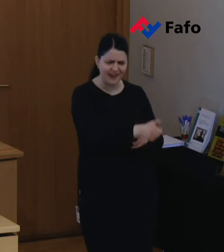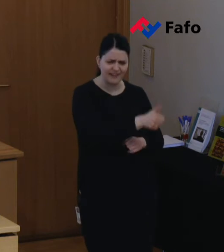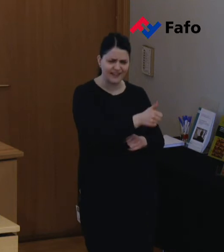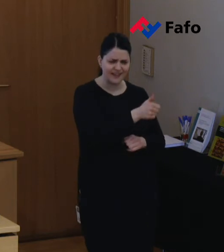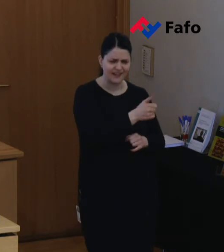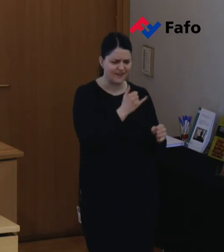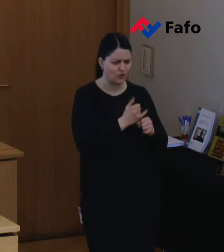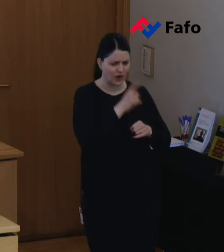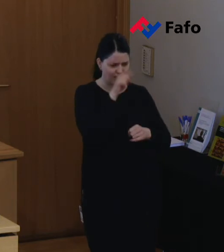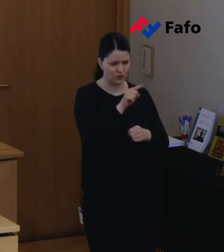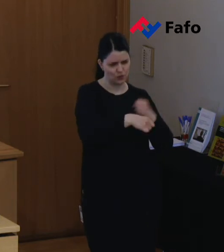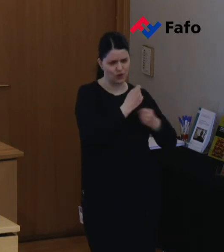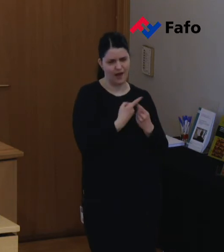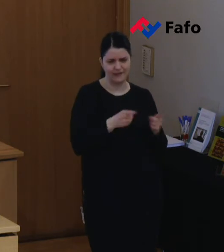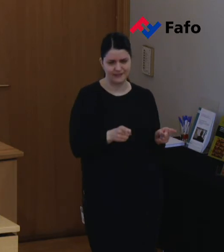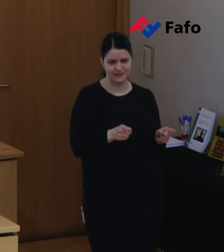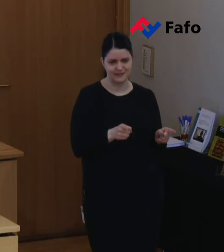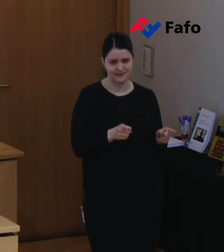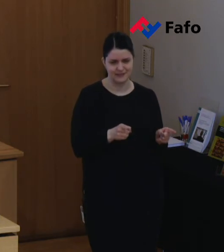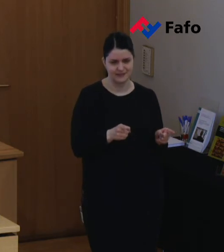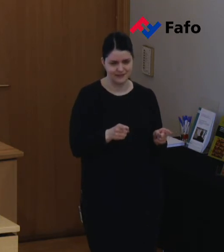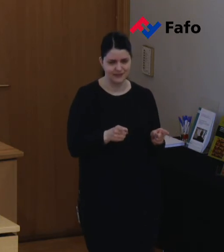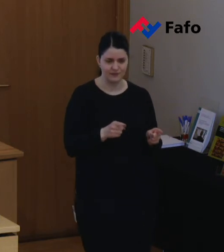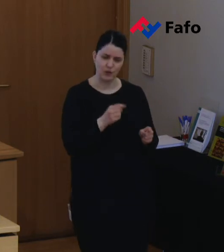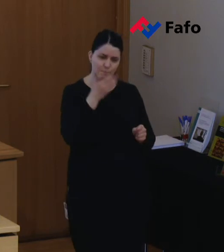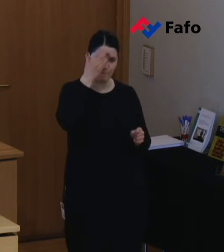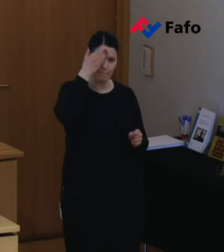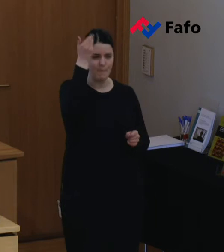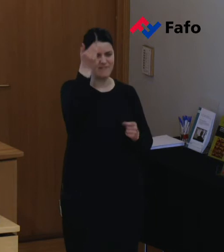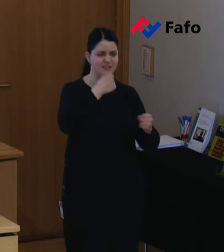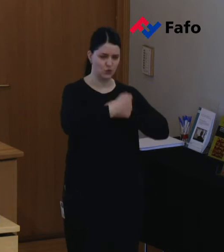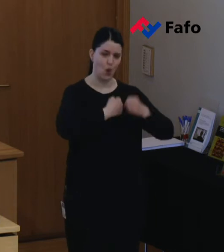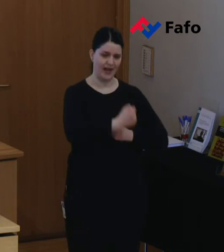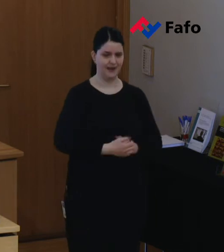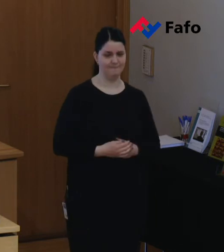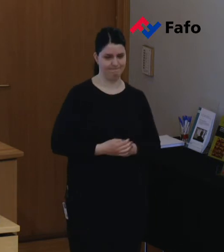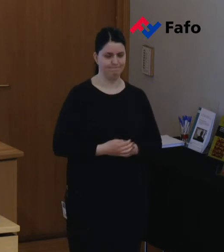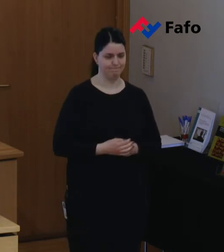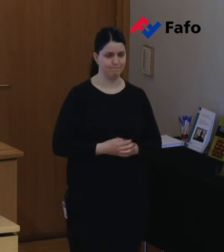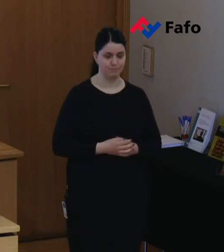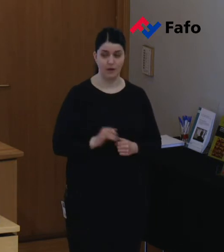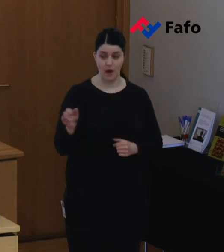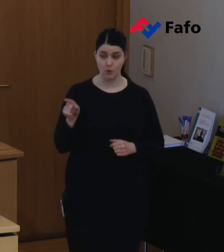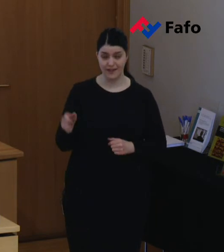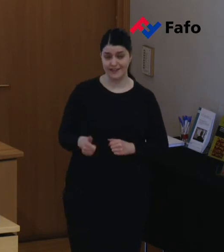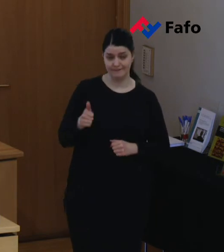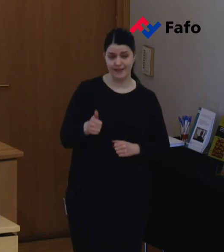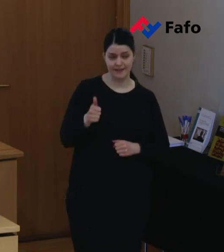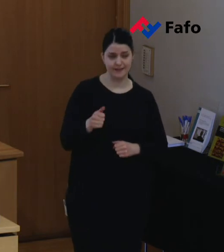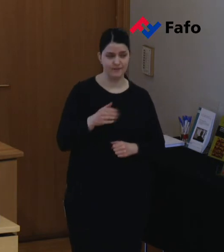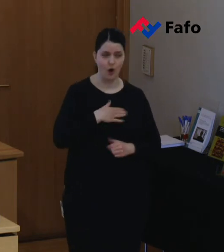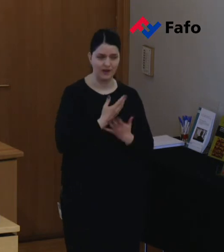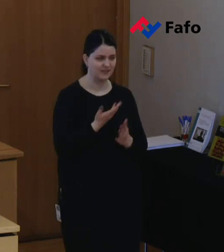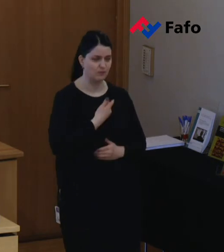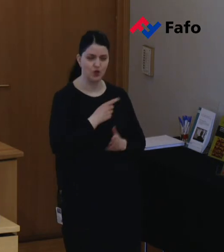tenke andre måter å gjøre det på? Og for å bevisstgjøre hva som skjer når du gjør dette. Den er litt viktig, for om det ikke er så mye krav,